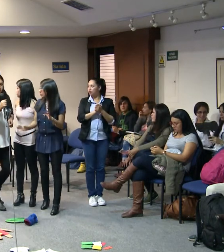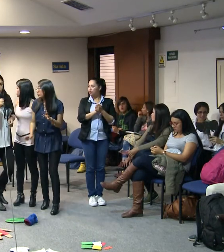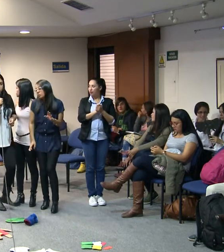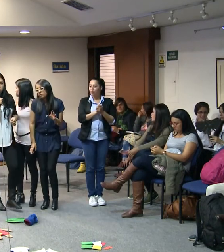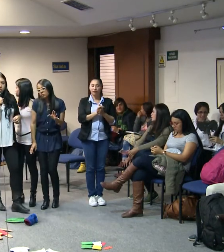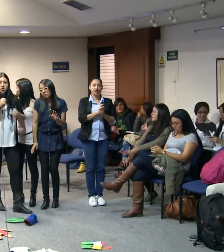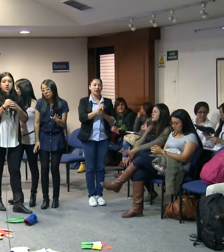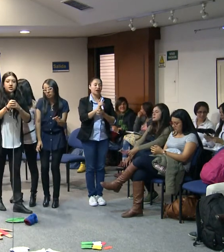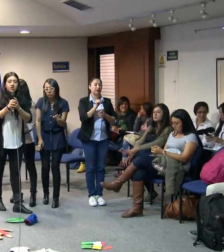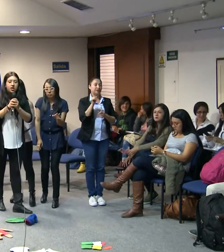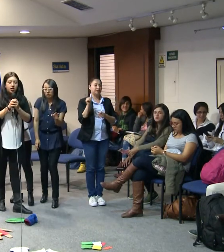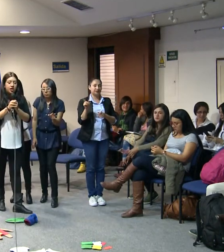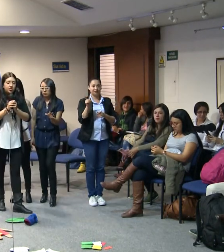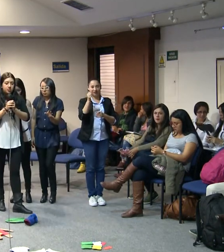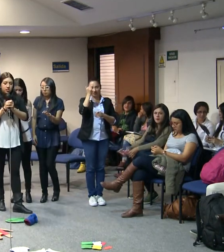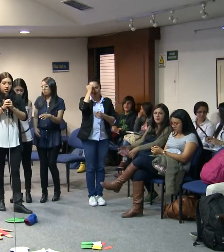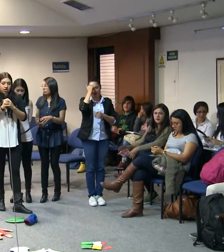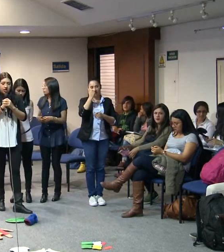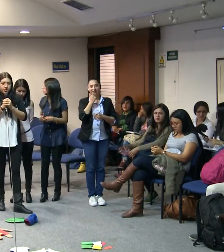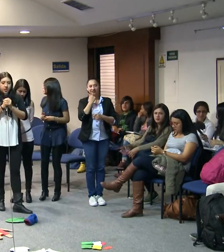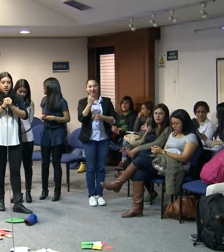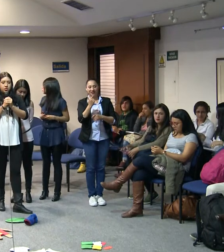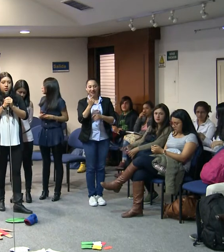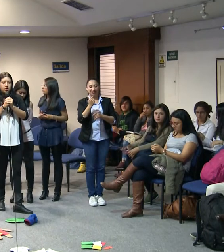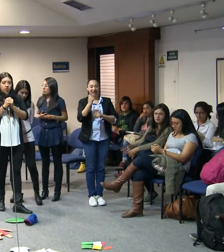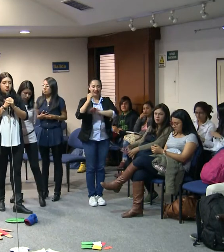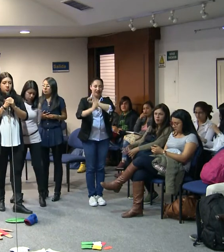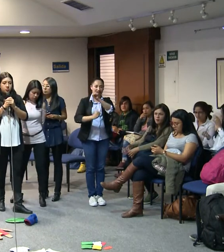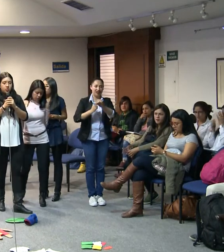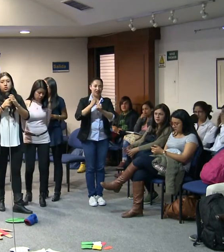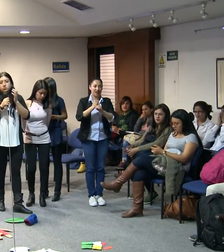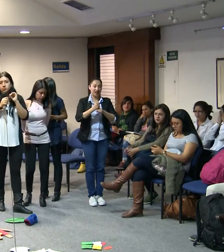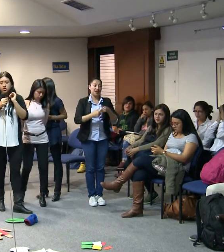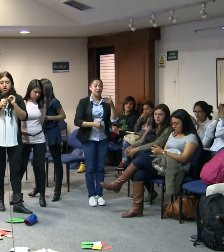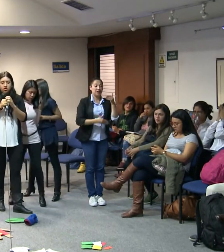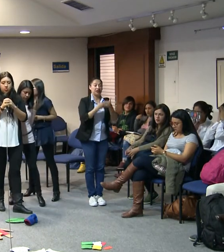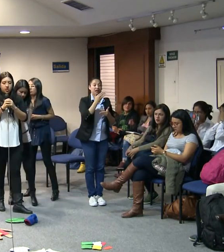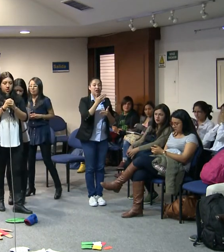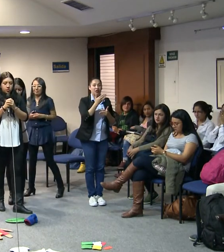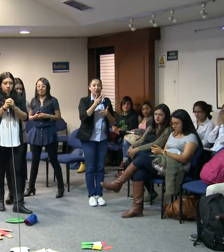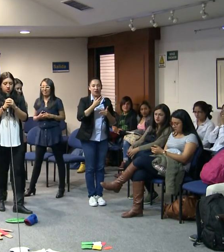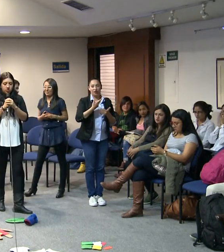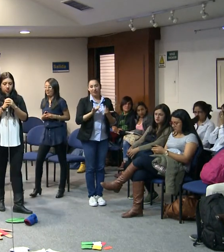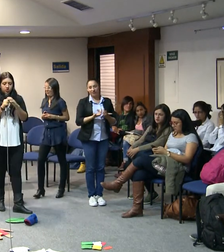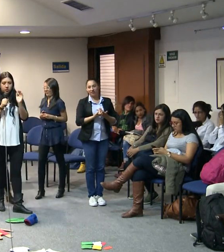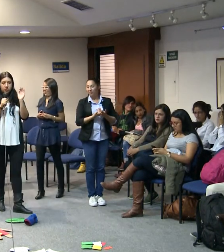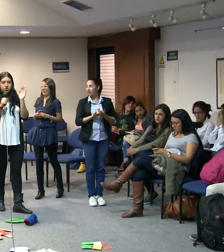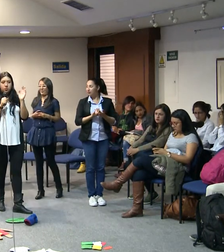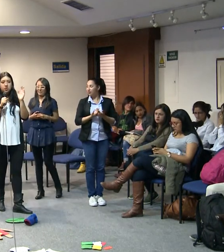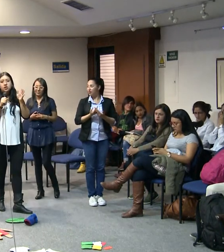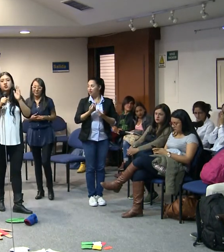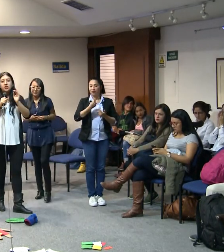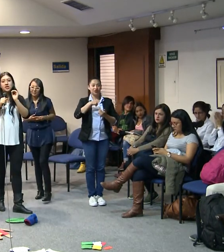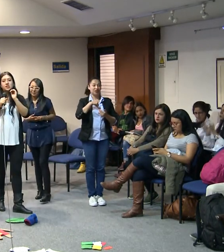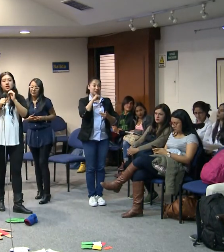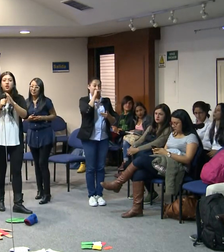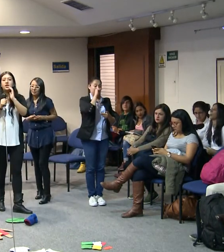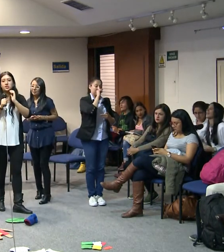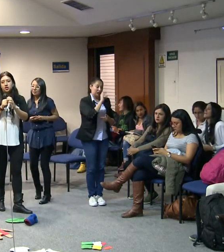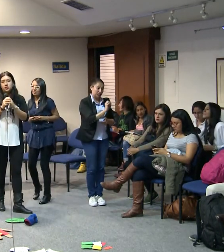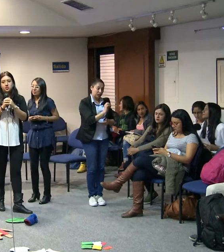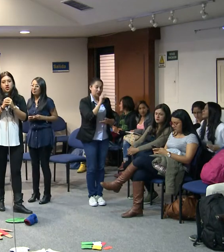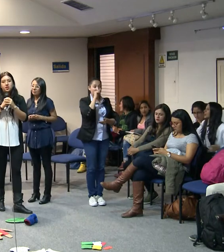Bueno, en cuanto a lo que tú dices de la edad, al principio habíamos, bueno, pues como en el transcurso siempre hemos dicho que son niños, niñas